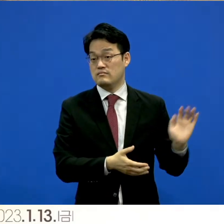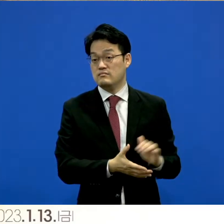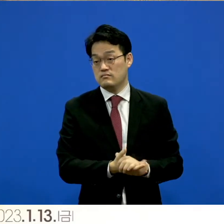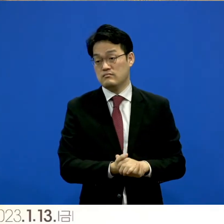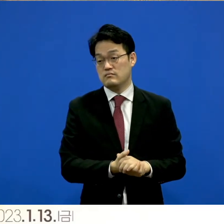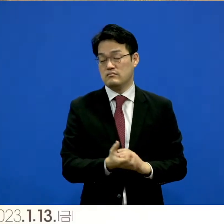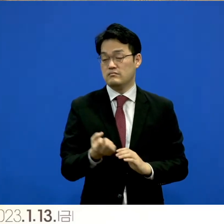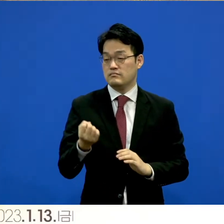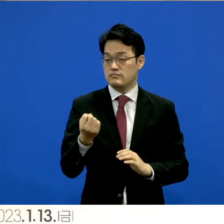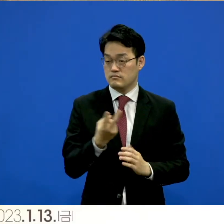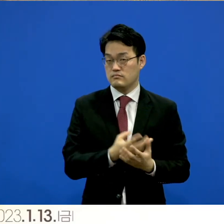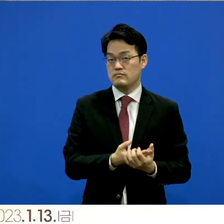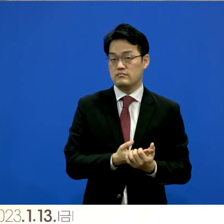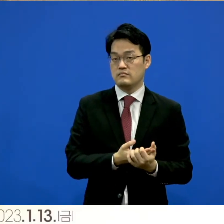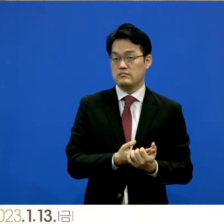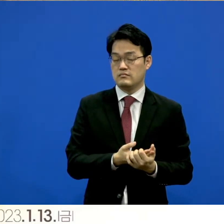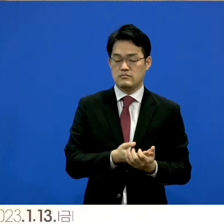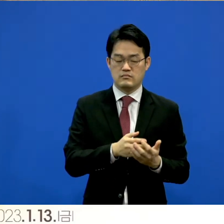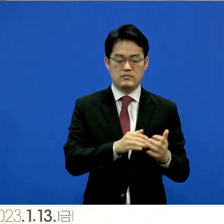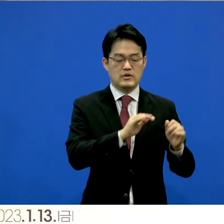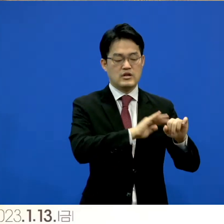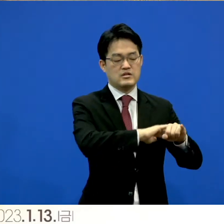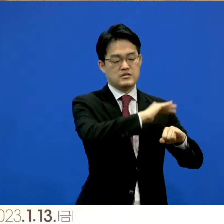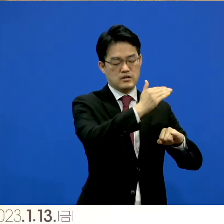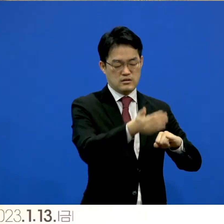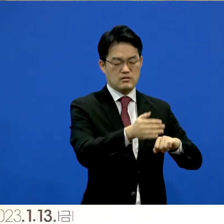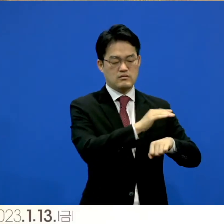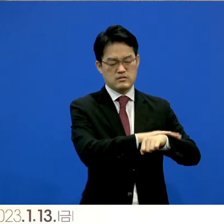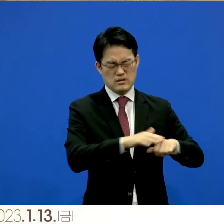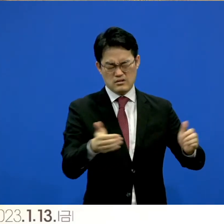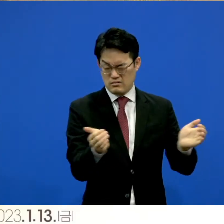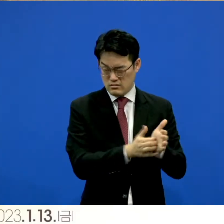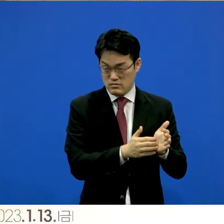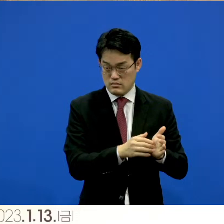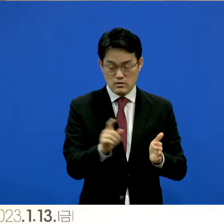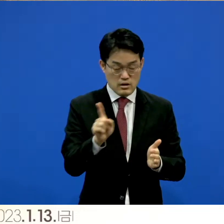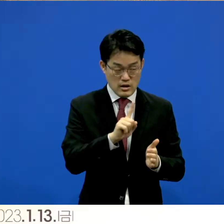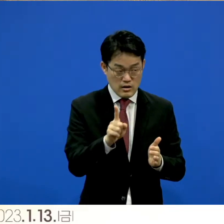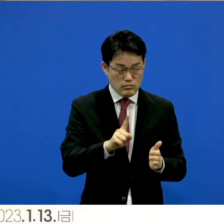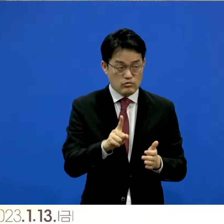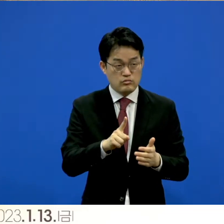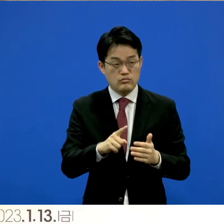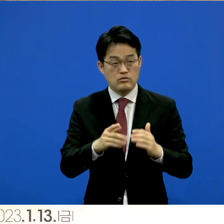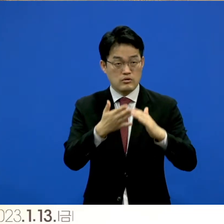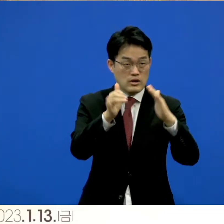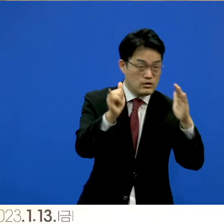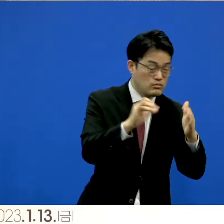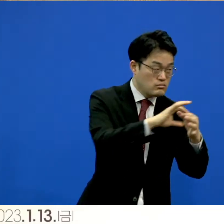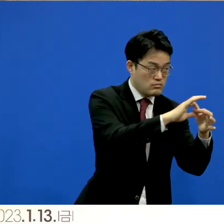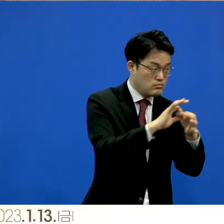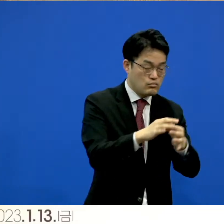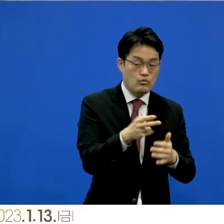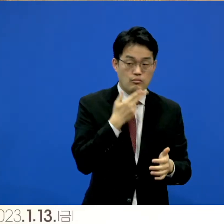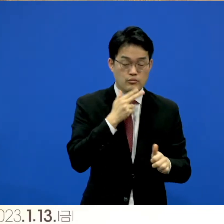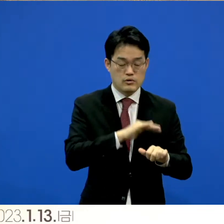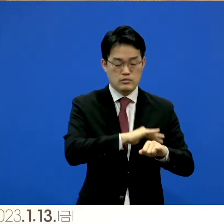그리고 잘 장례도 치러드렸어요. 아무 연고도 없는데 장례도 잘